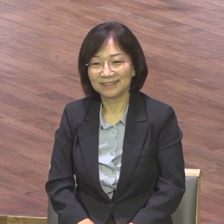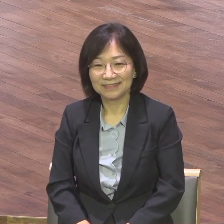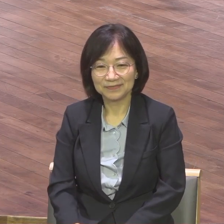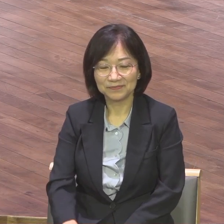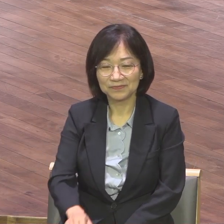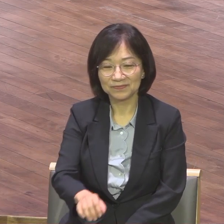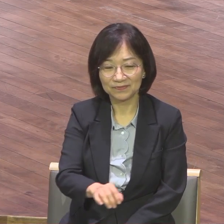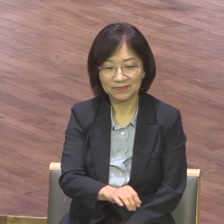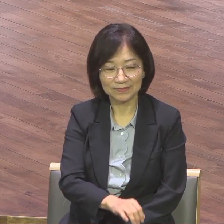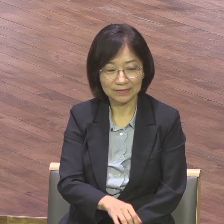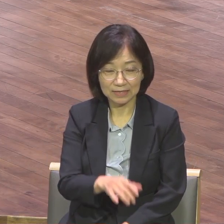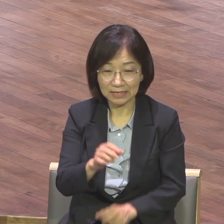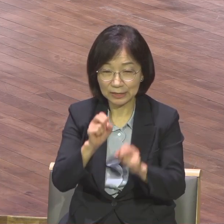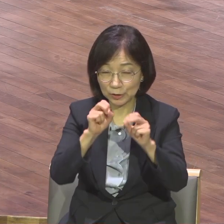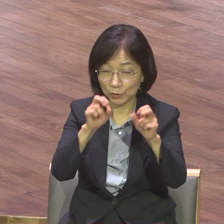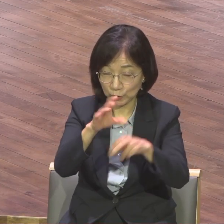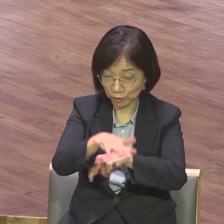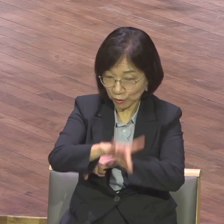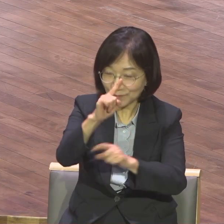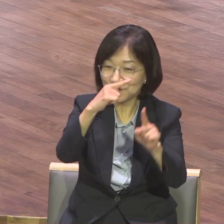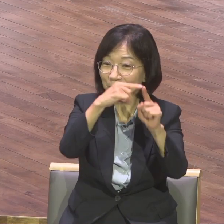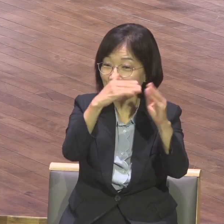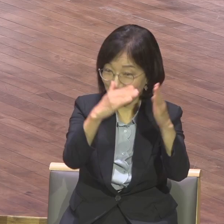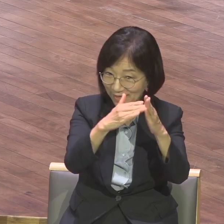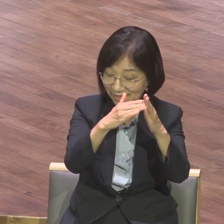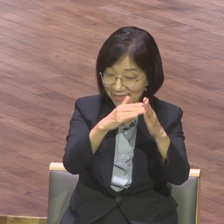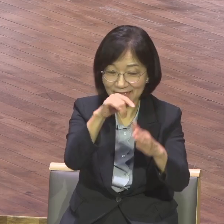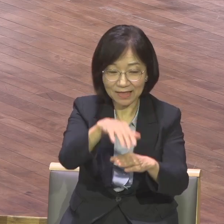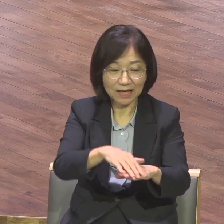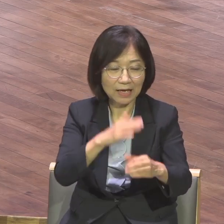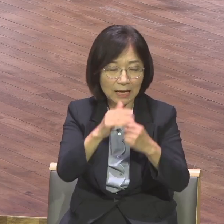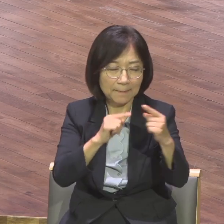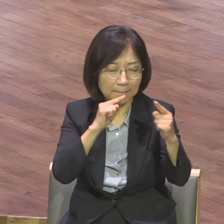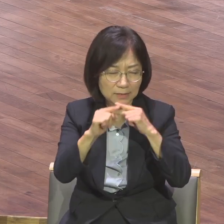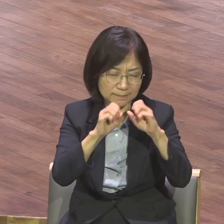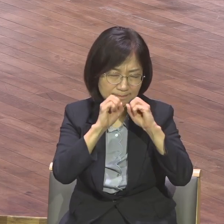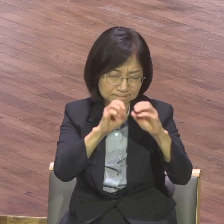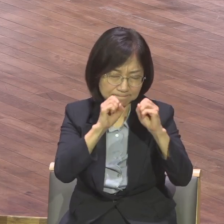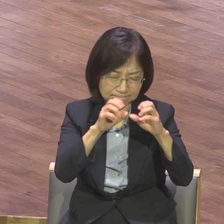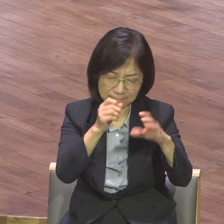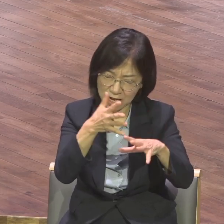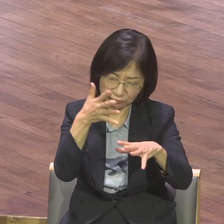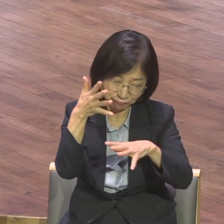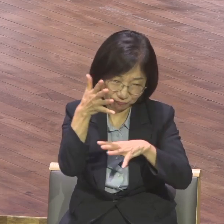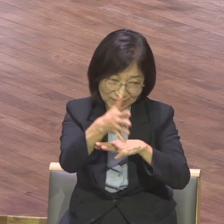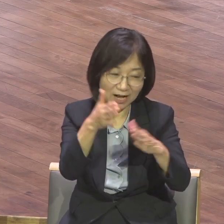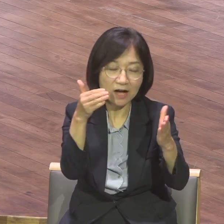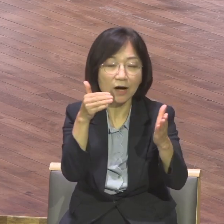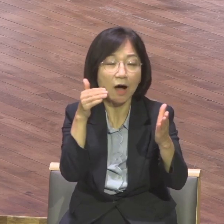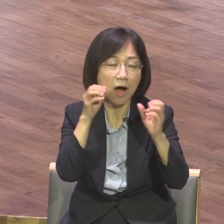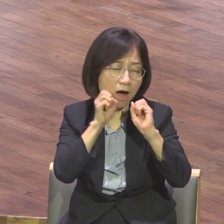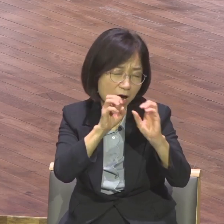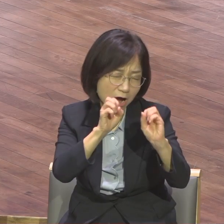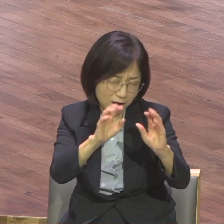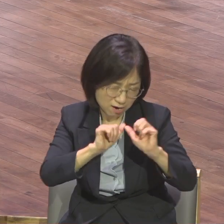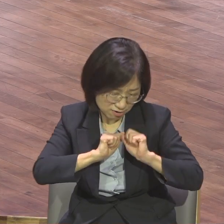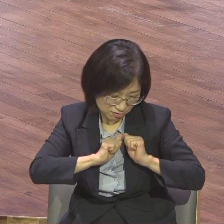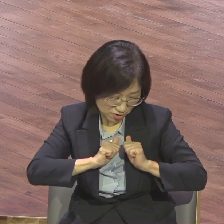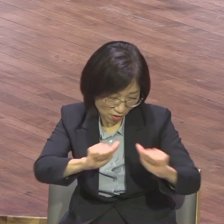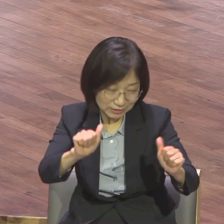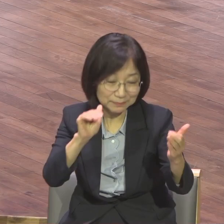안디옥교회 제자들 말씀의 망대가 세워진 뒤에 그리스도인이라 완전히